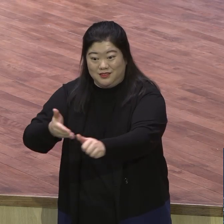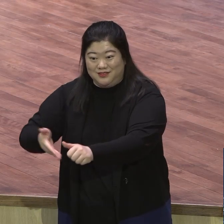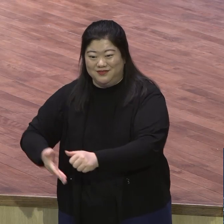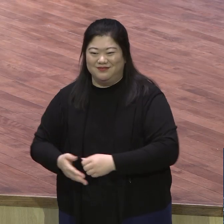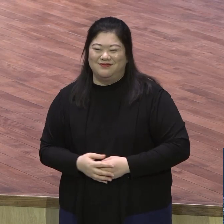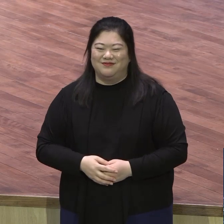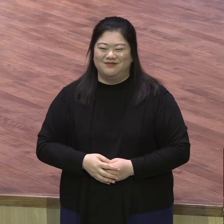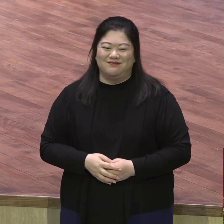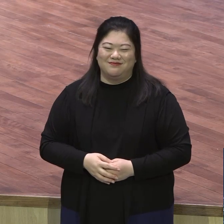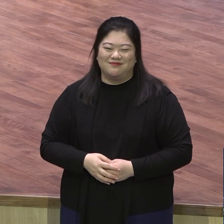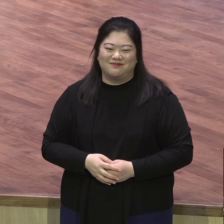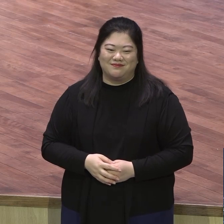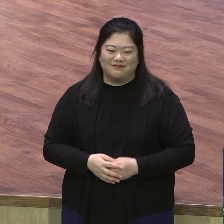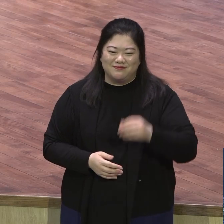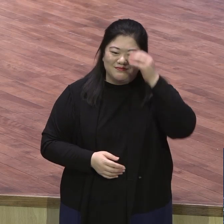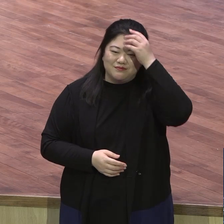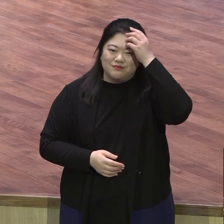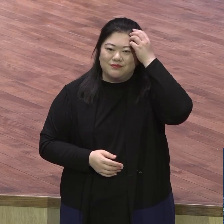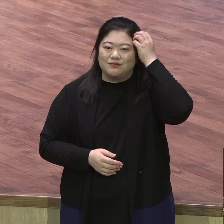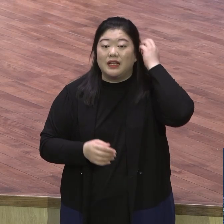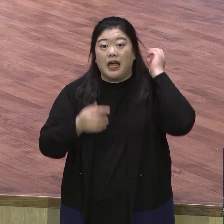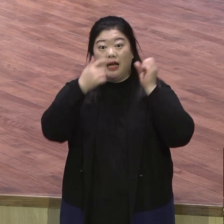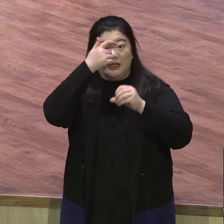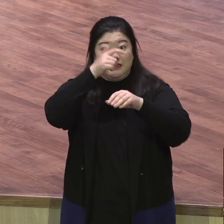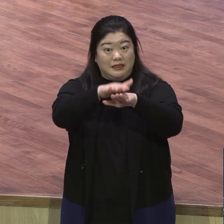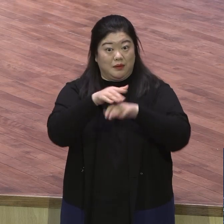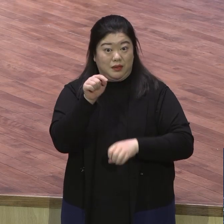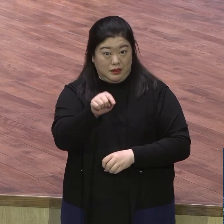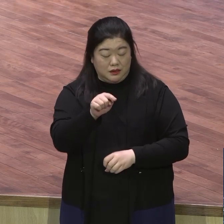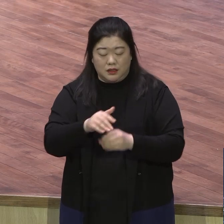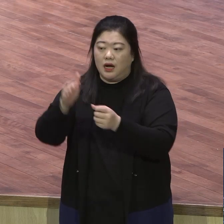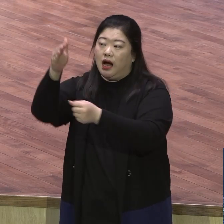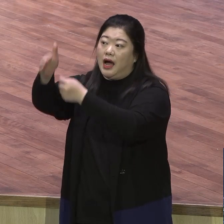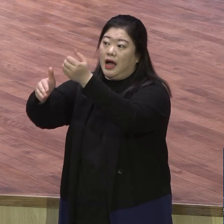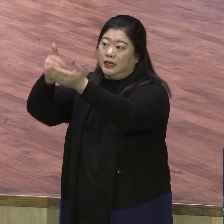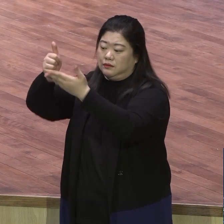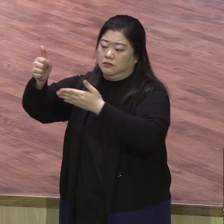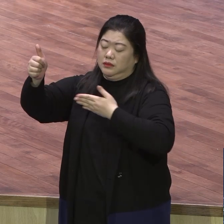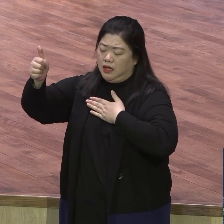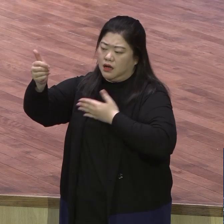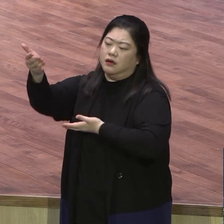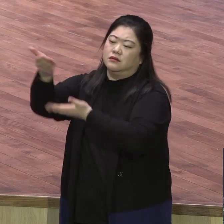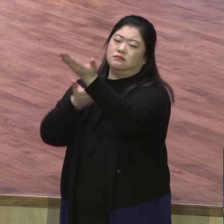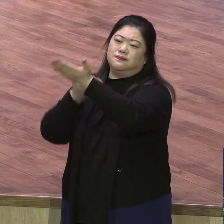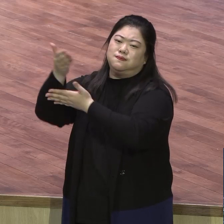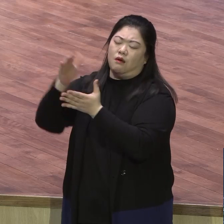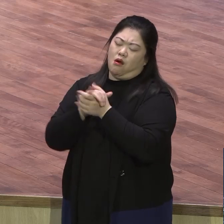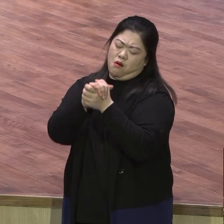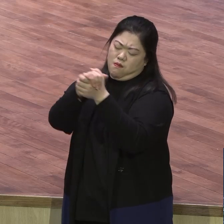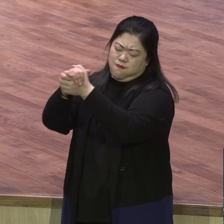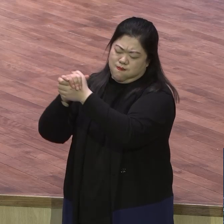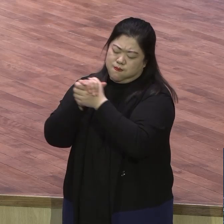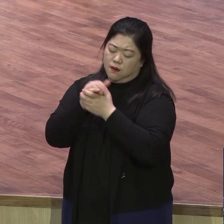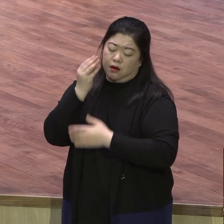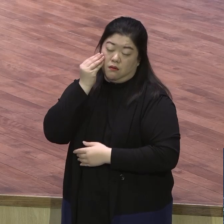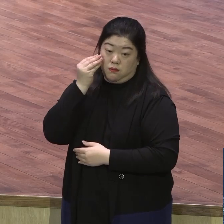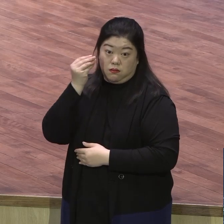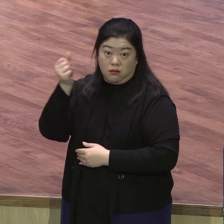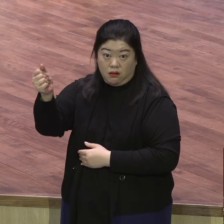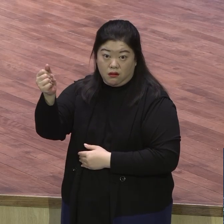예배는 예수 거이수를 통해서 하나님과 화목 관계가 회복된 자가 들을 수 있는